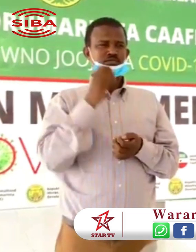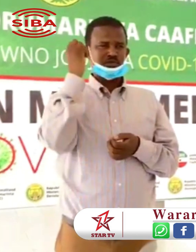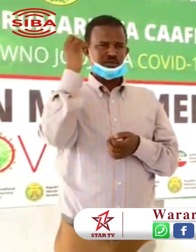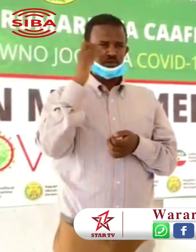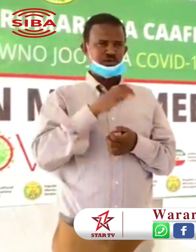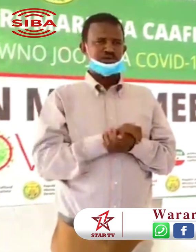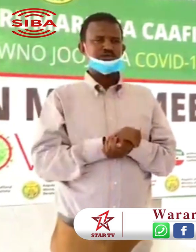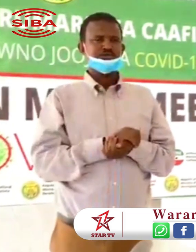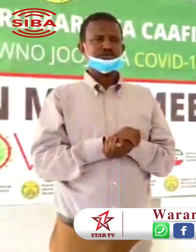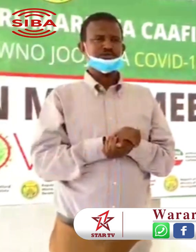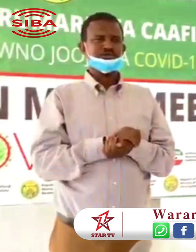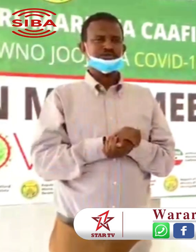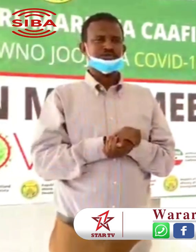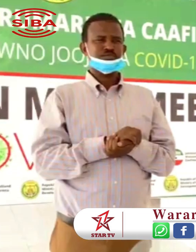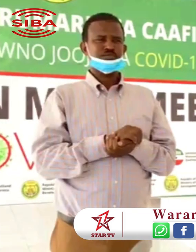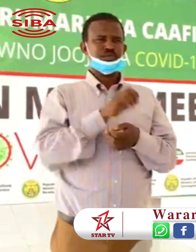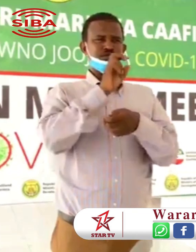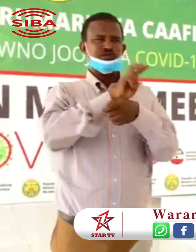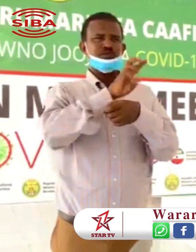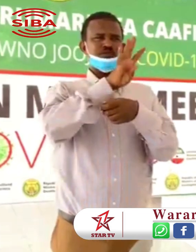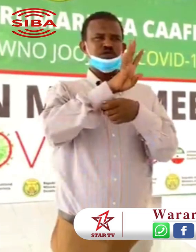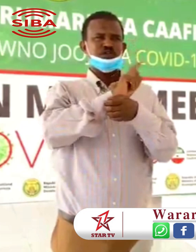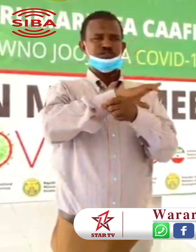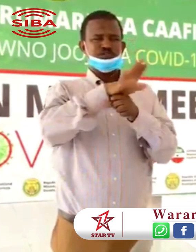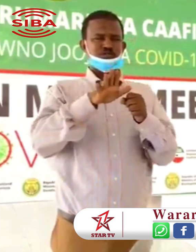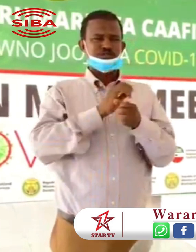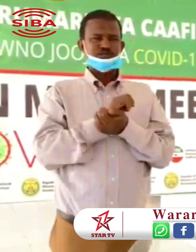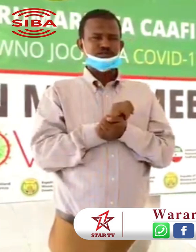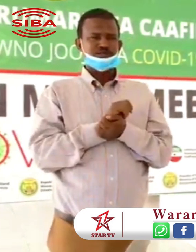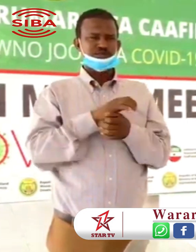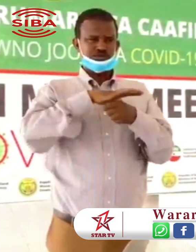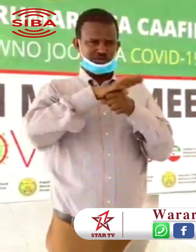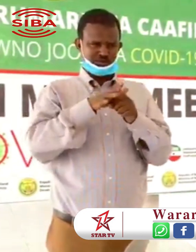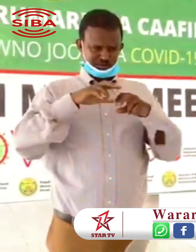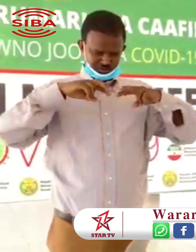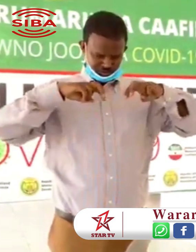cudurkaasi 24 saacadood oo ugu dambeysay waxa laga baaray